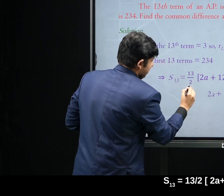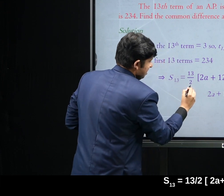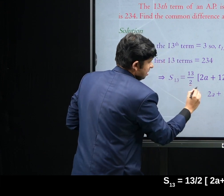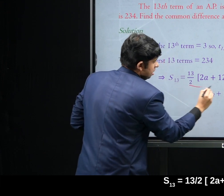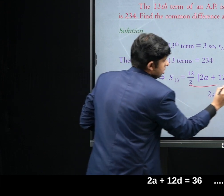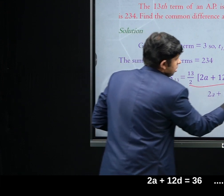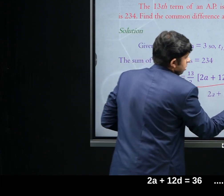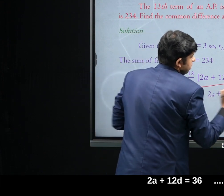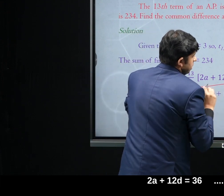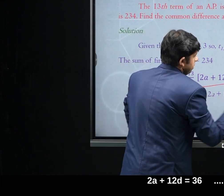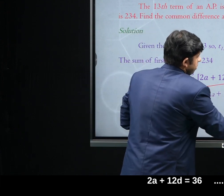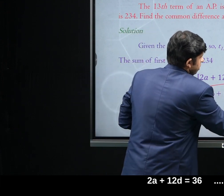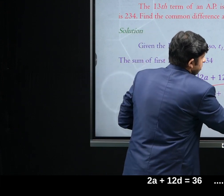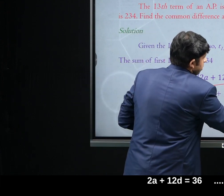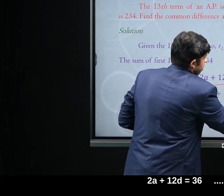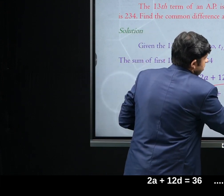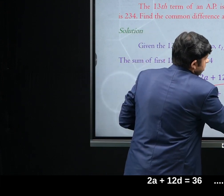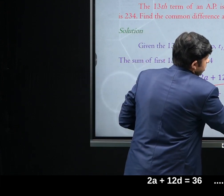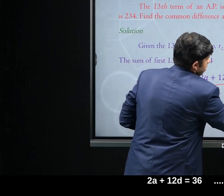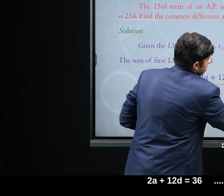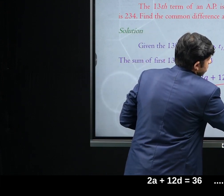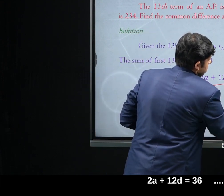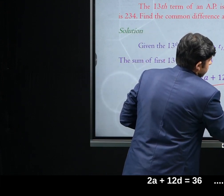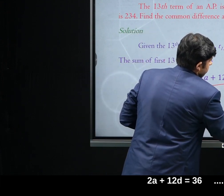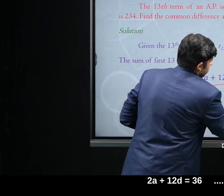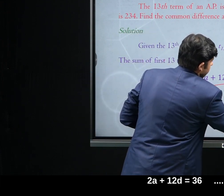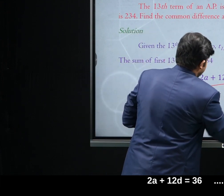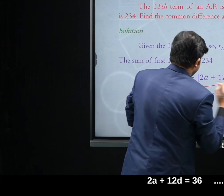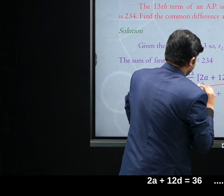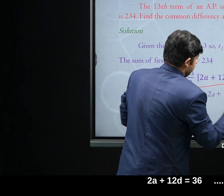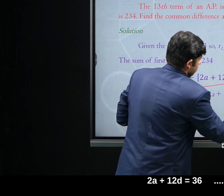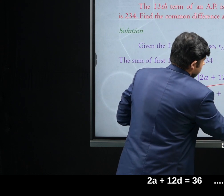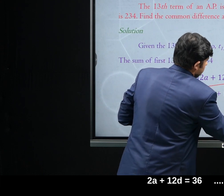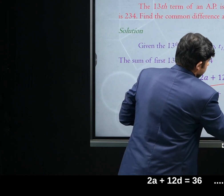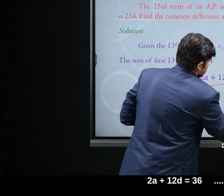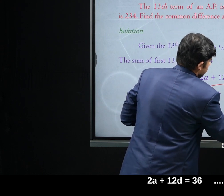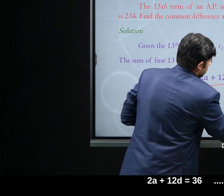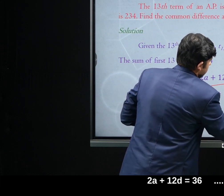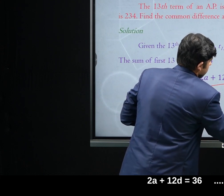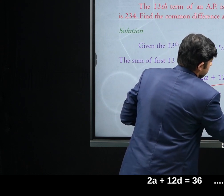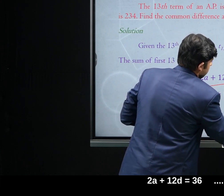ఇస్తుంది. 2A ప్లస్ 12D ఈజ్ ఈక్వల్ టు 36 రెండవ సమీకరణం.